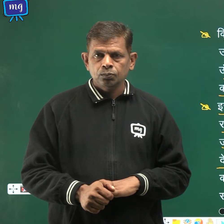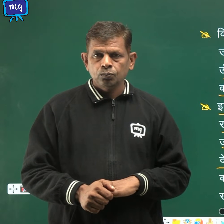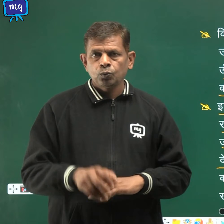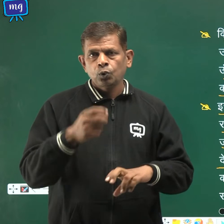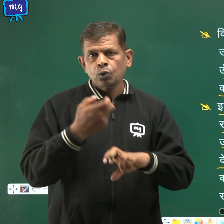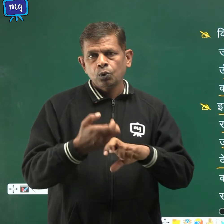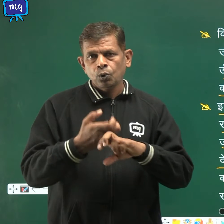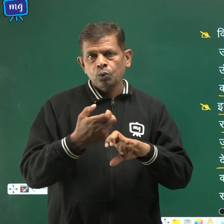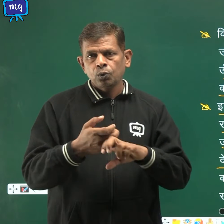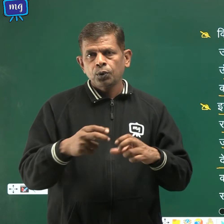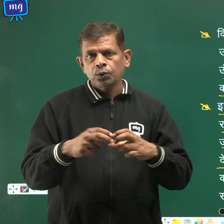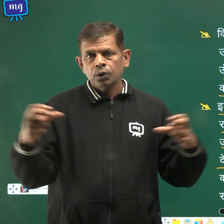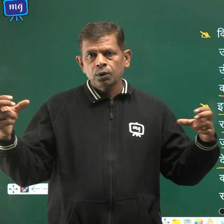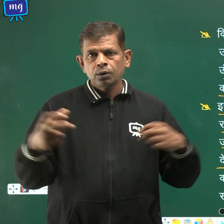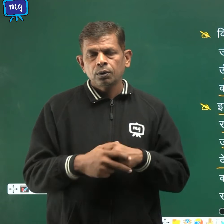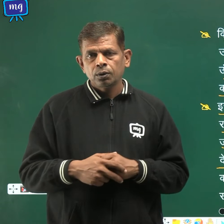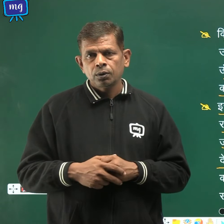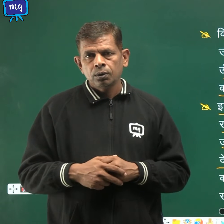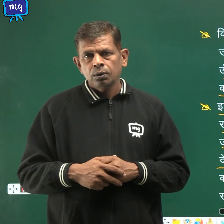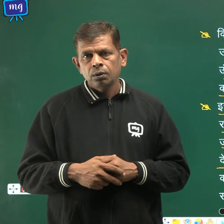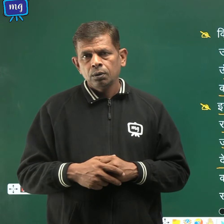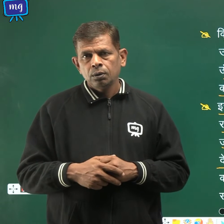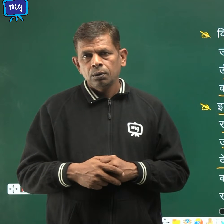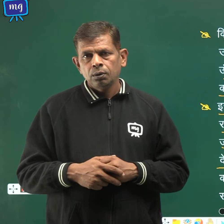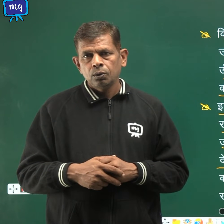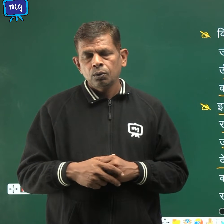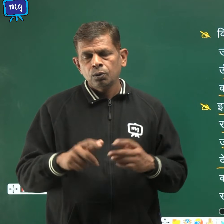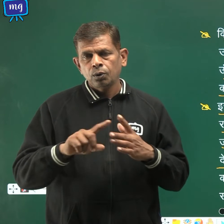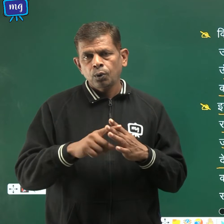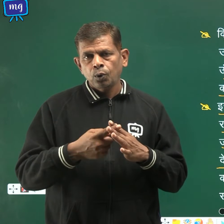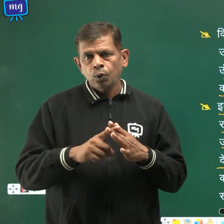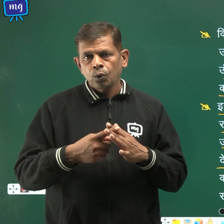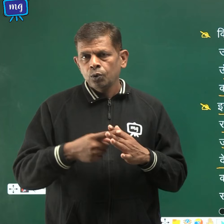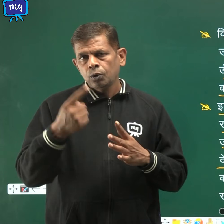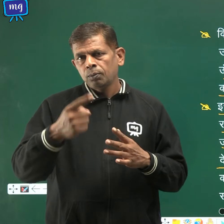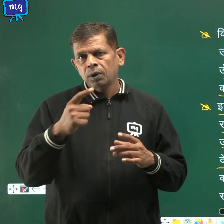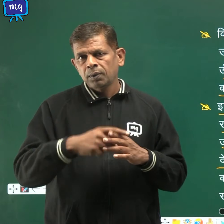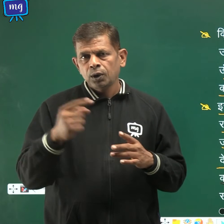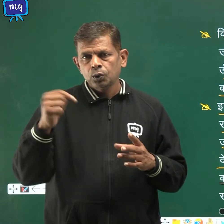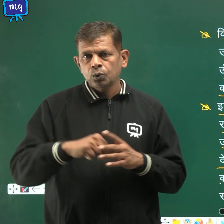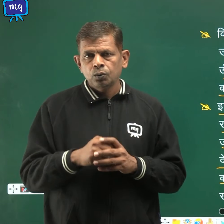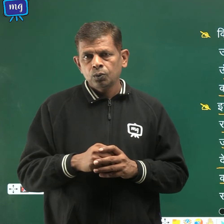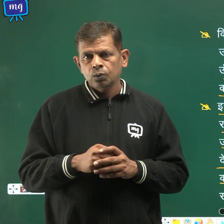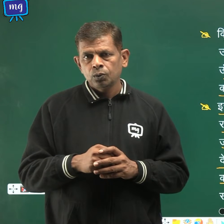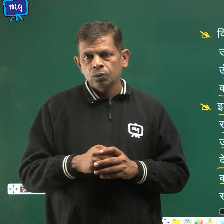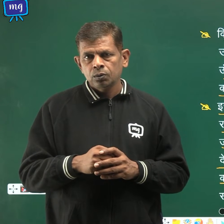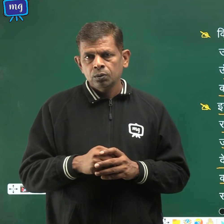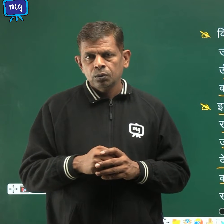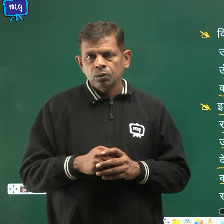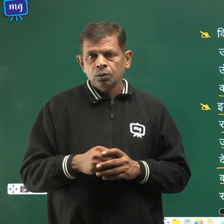धातु की छड़ विद्युत आवेश को